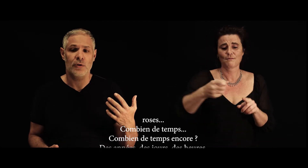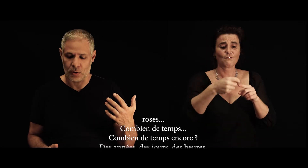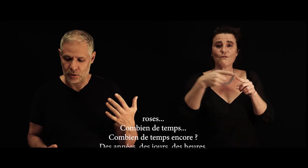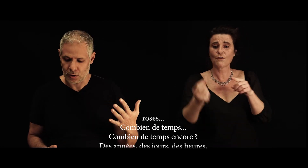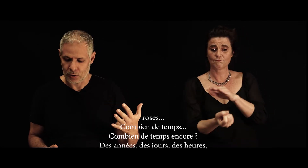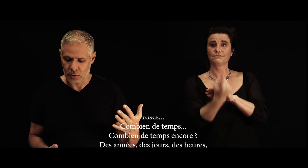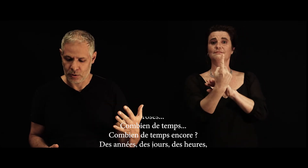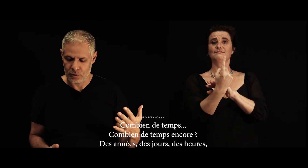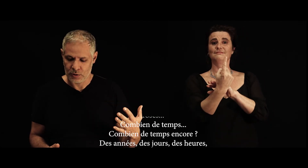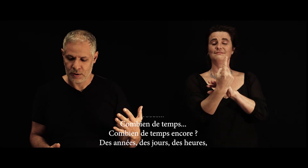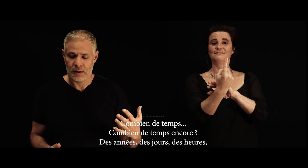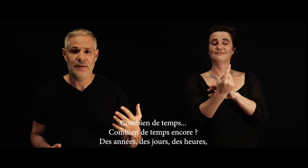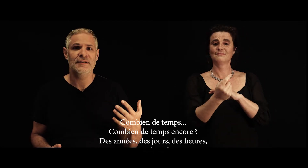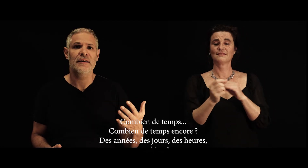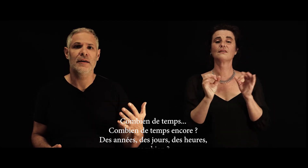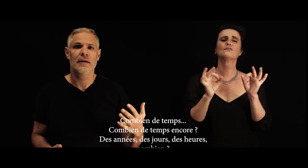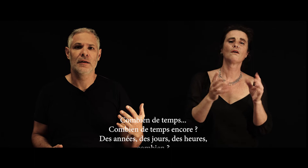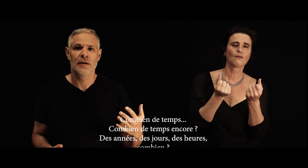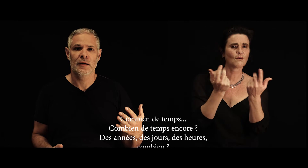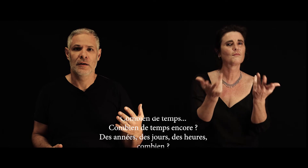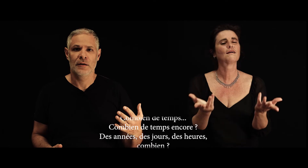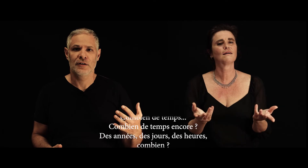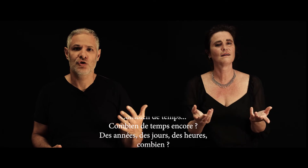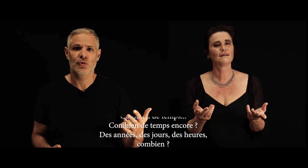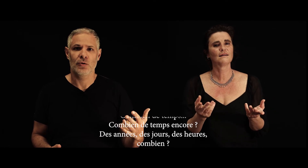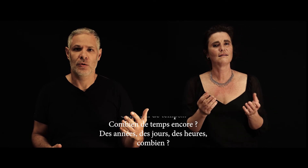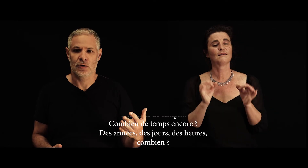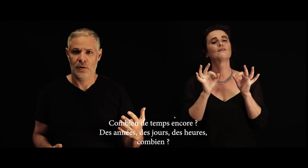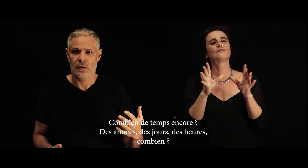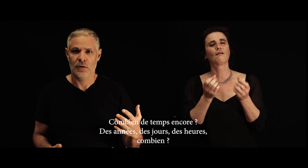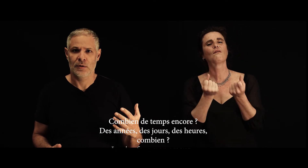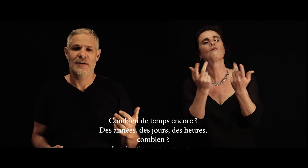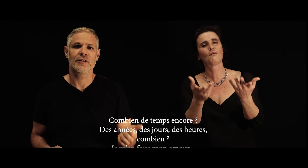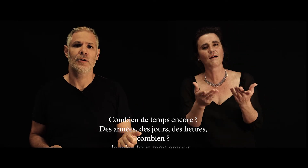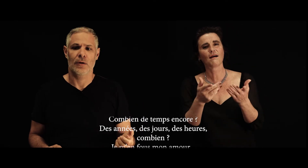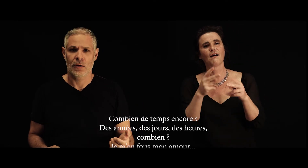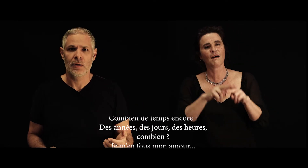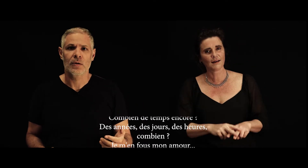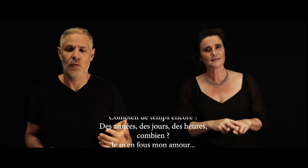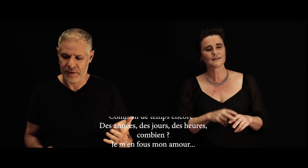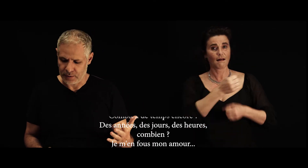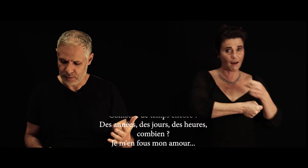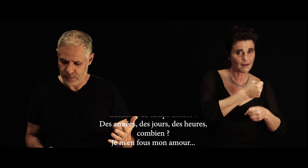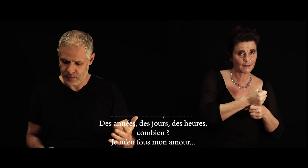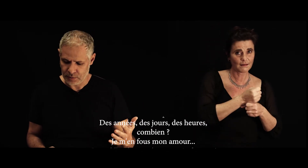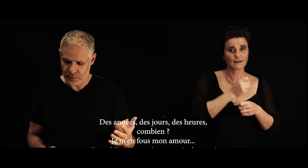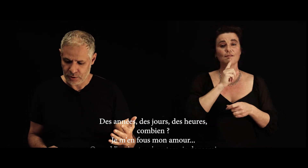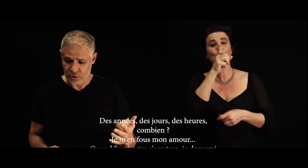Combien de temps encore? Des années, des jours, des heures,